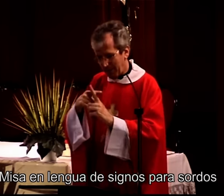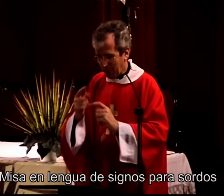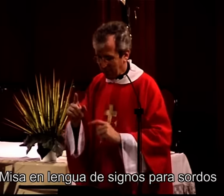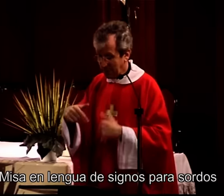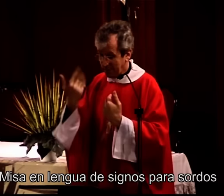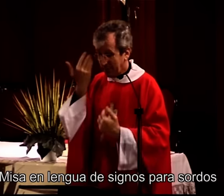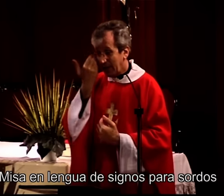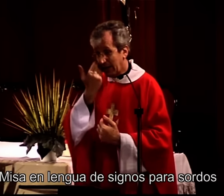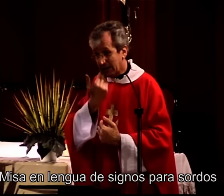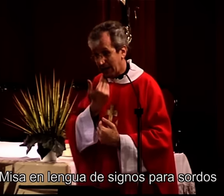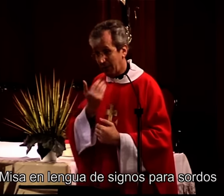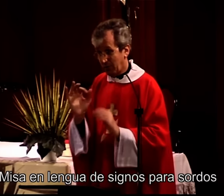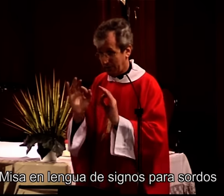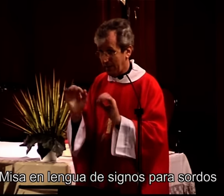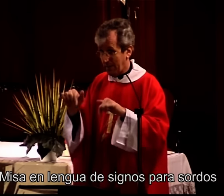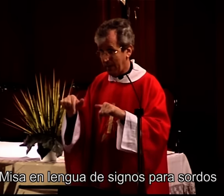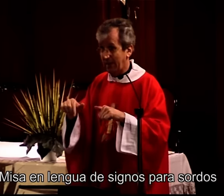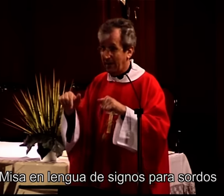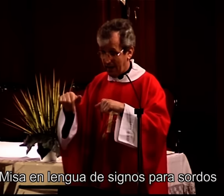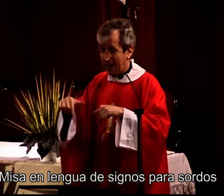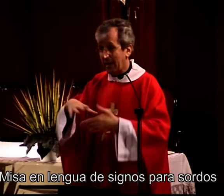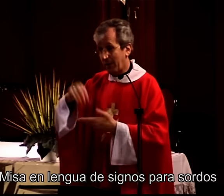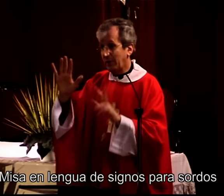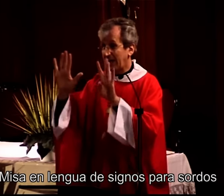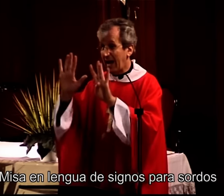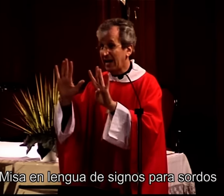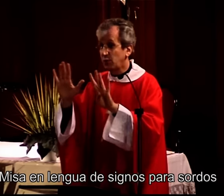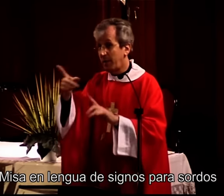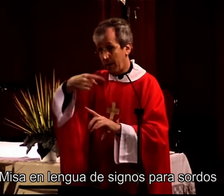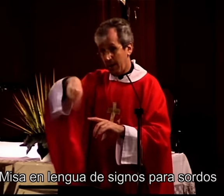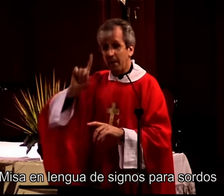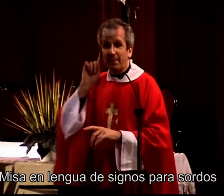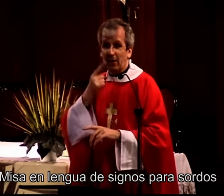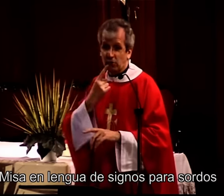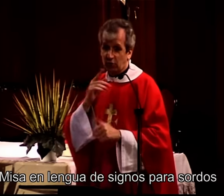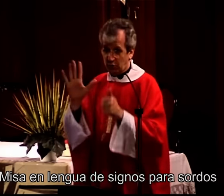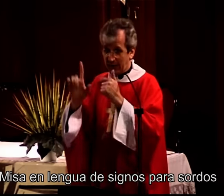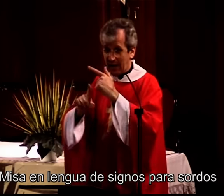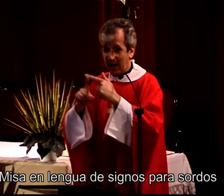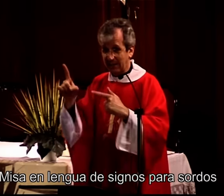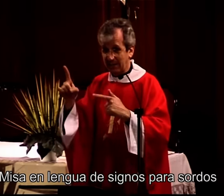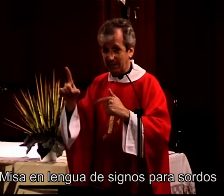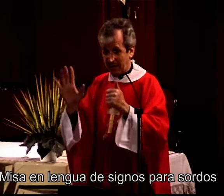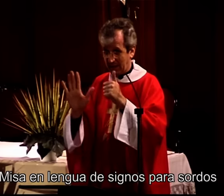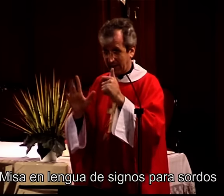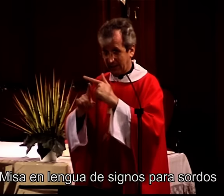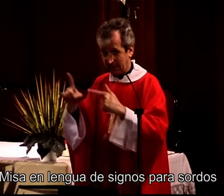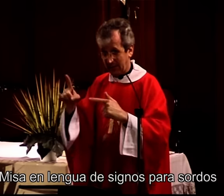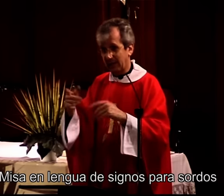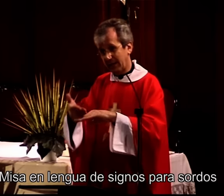también el Vía Crucis, y que el sábado, especialmente aquí en la parroquia, será a las 9, para los sordos será a las 6 y